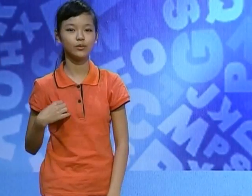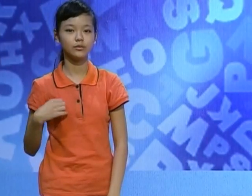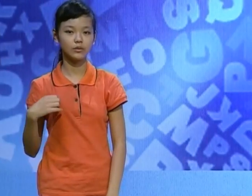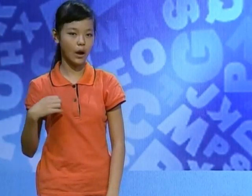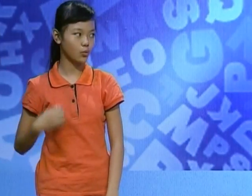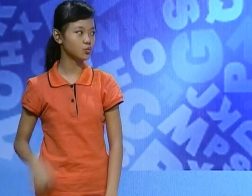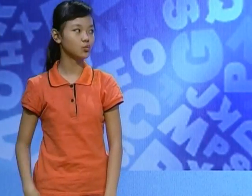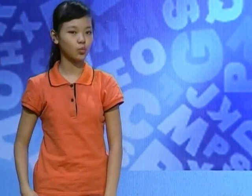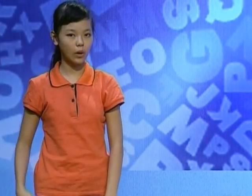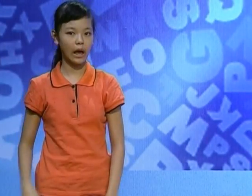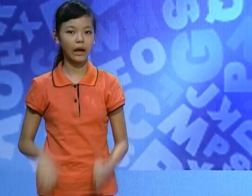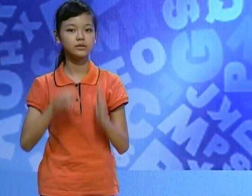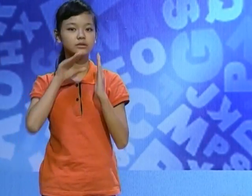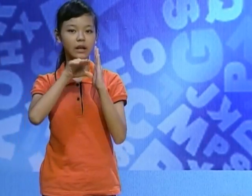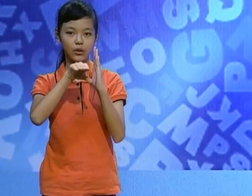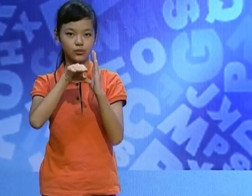Các em hãy cùng quan sát bạn làm ký hiệu cất quần áo nhé.